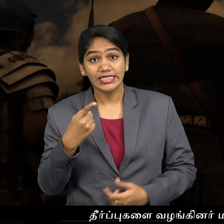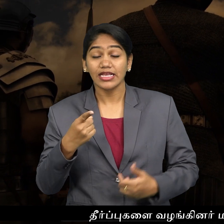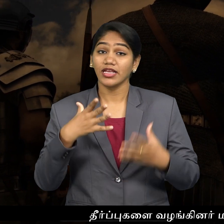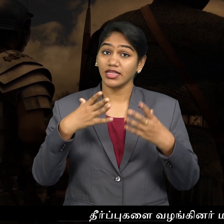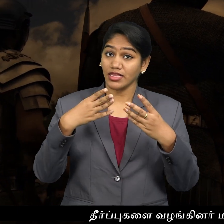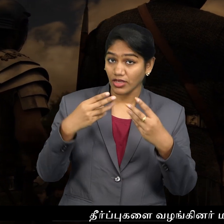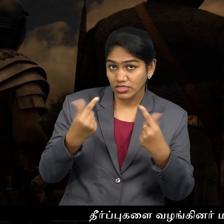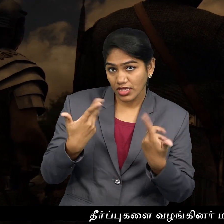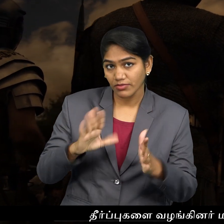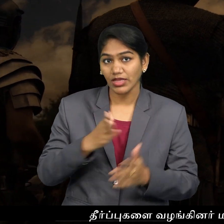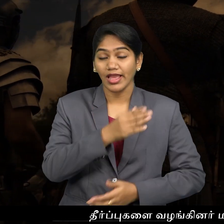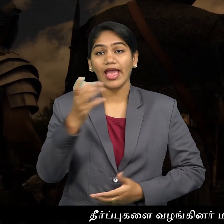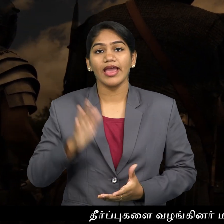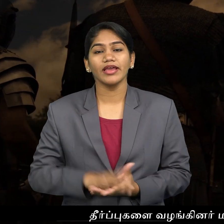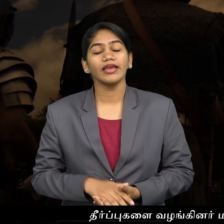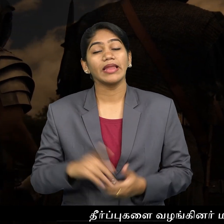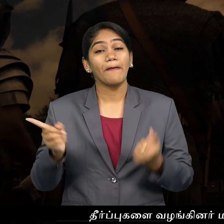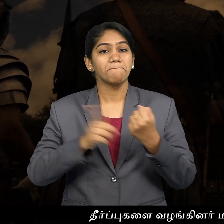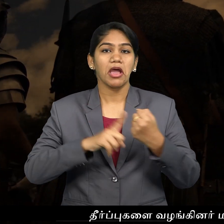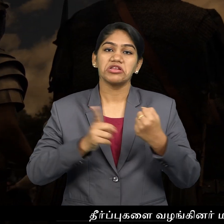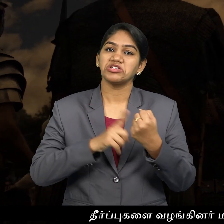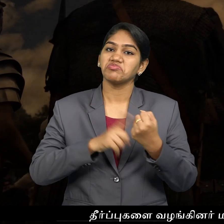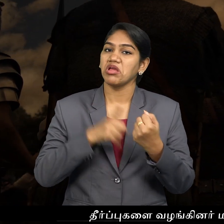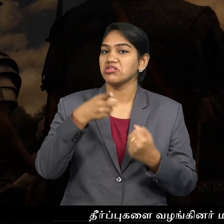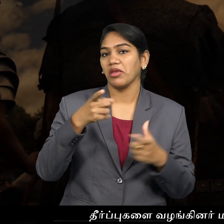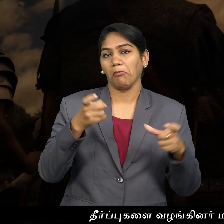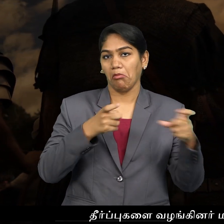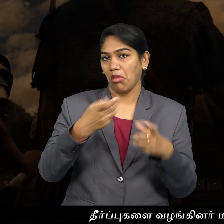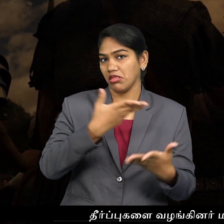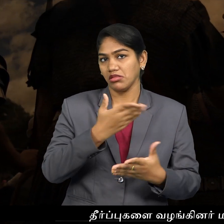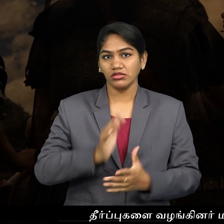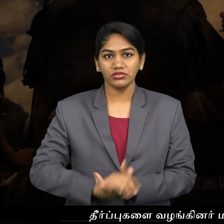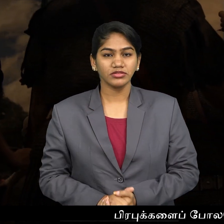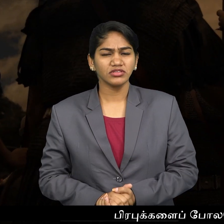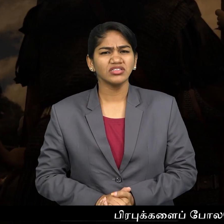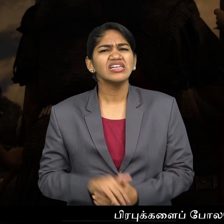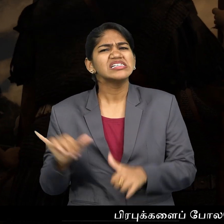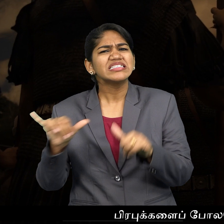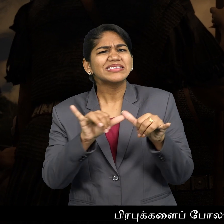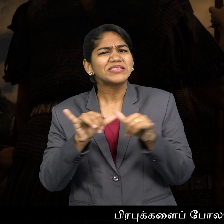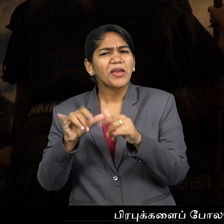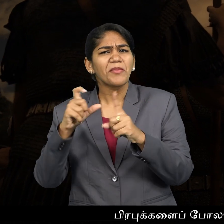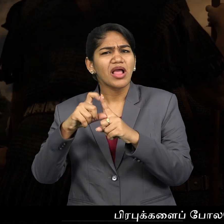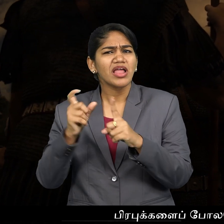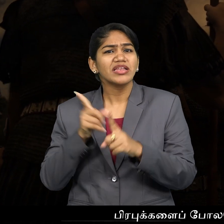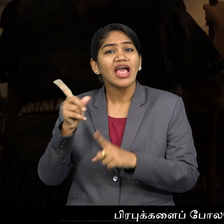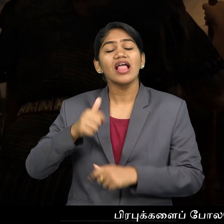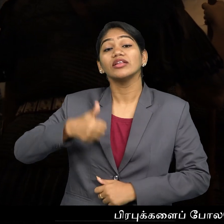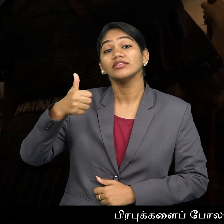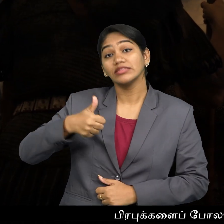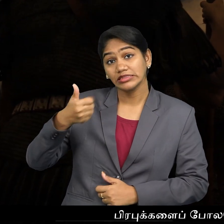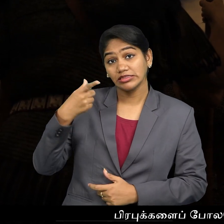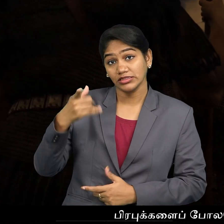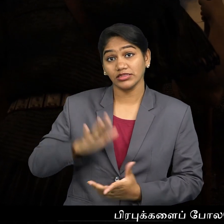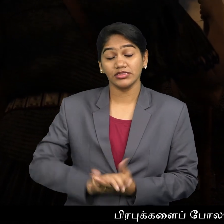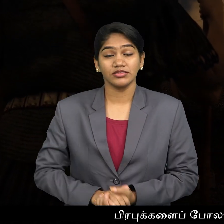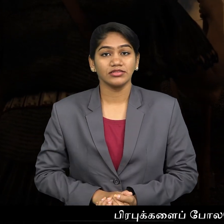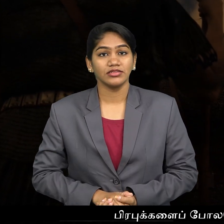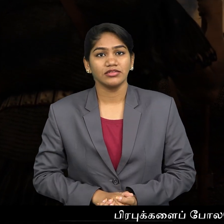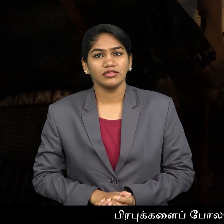தீர்ப்புகளை வழங்கினர் மற்றும் தில்லி சுல்தானகத்தின் பிரபுக்களைப் போலவே இக்தாஸ்